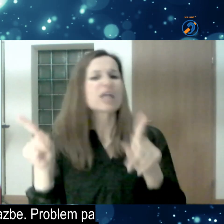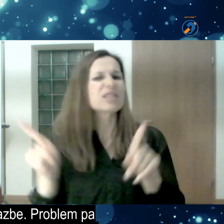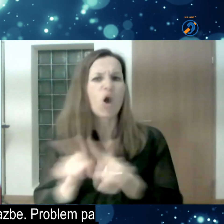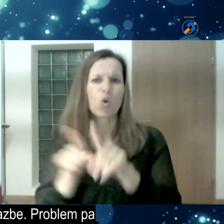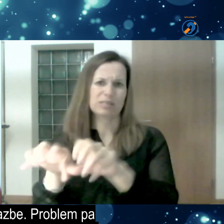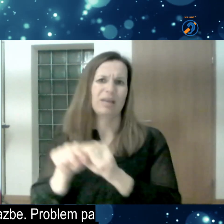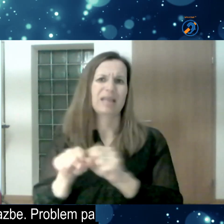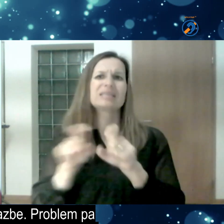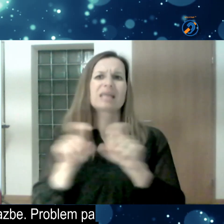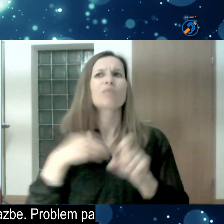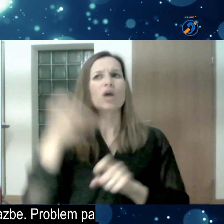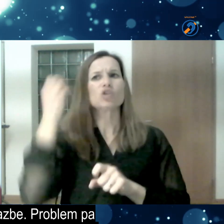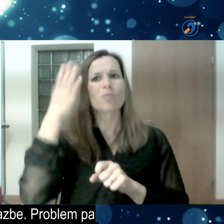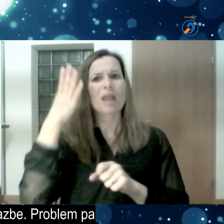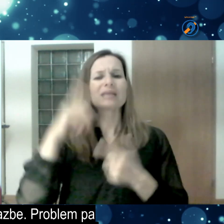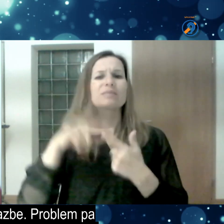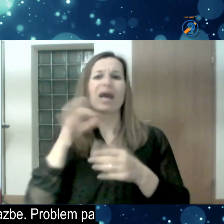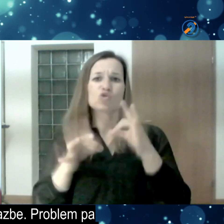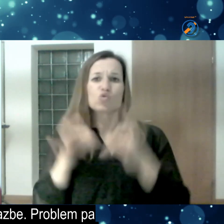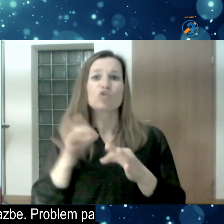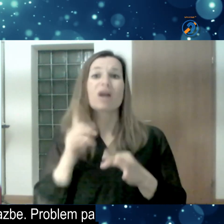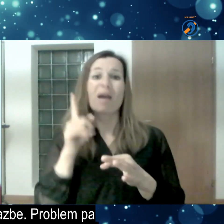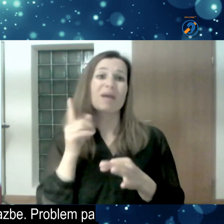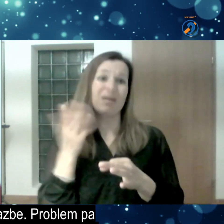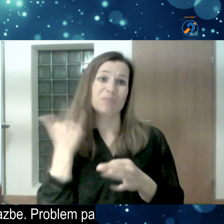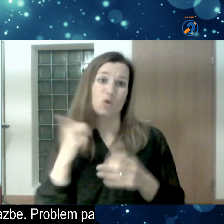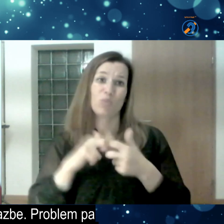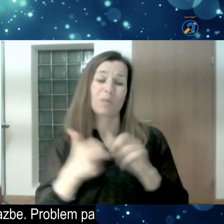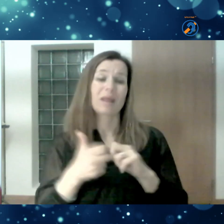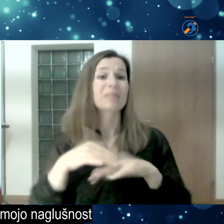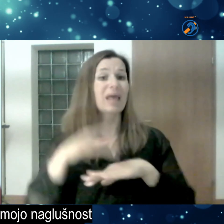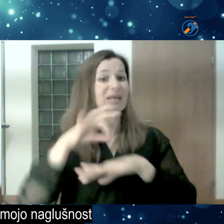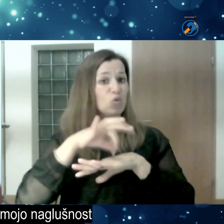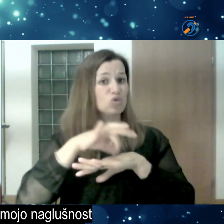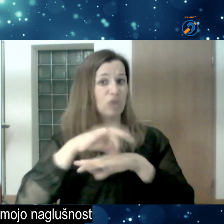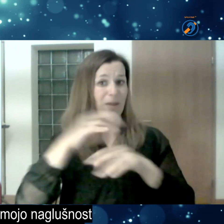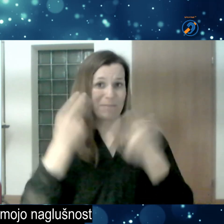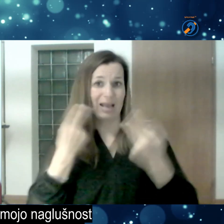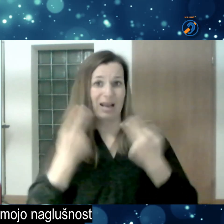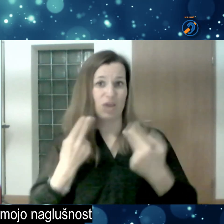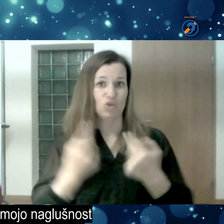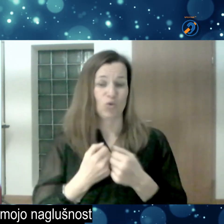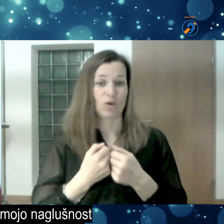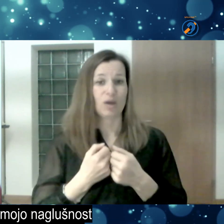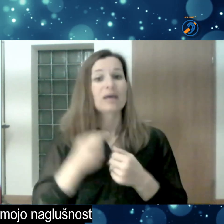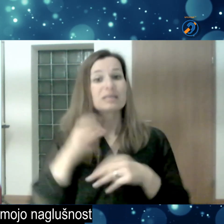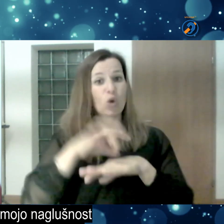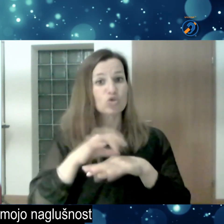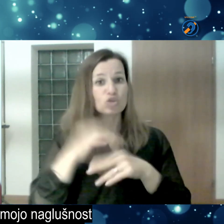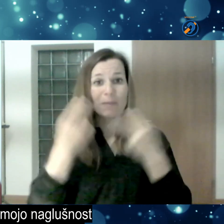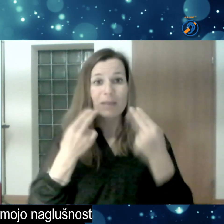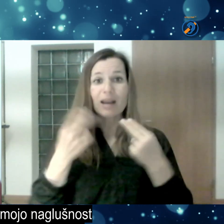pa izobrazbe, ampak problem je pa nastal potem na zdravniškem pregledu, kjer so pač ugotovili